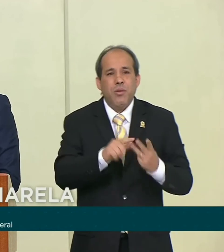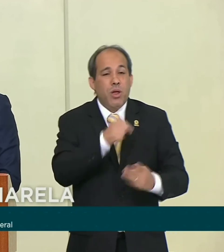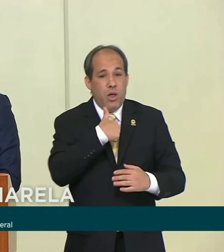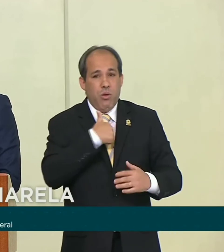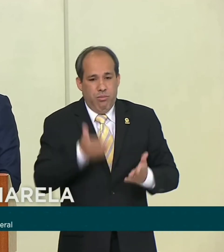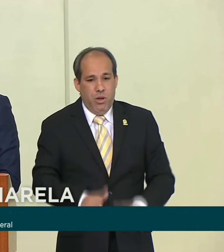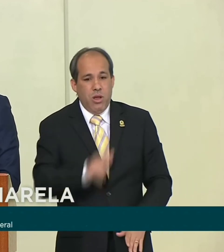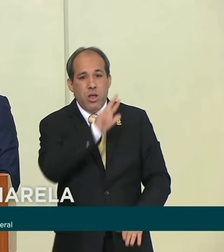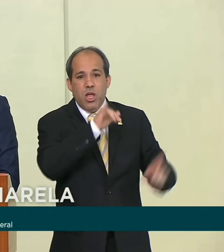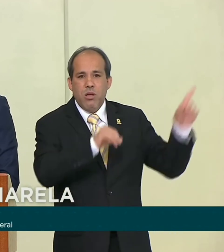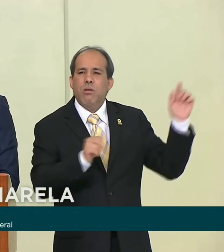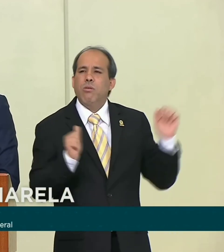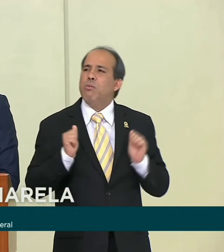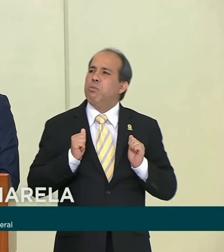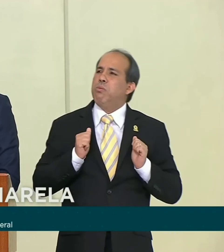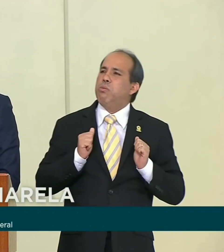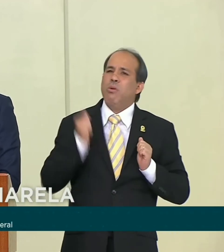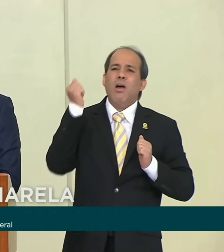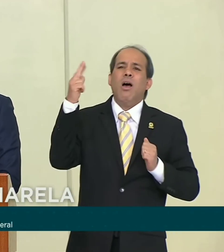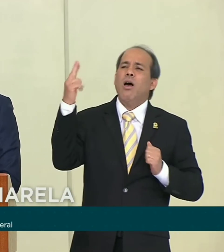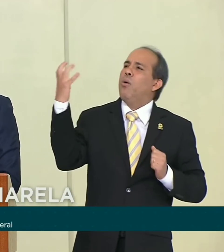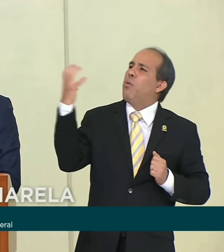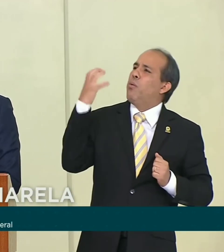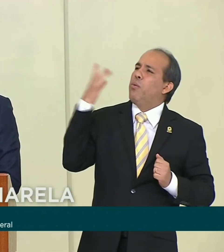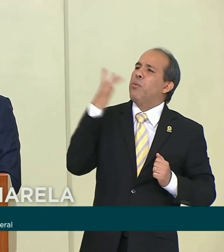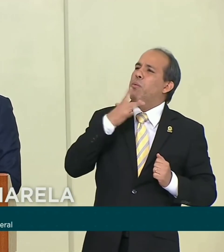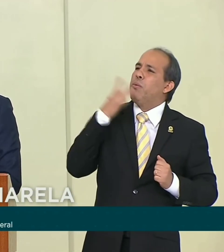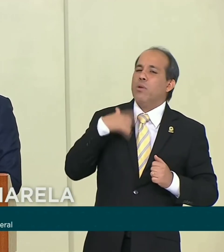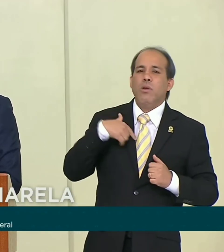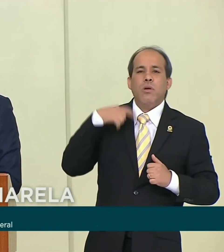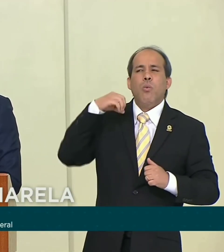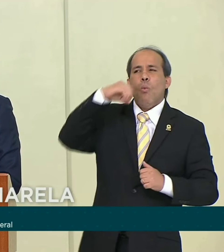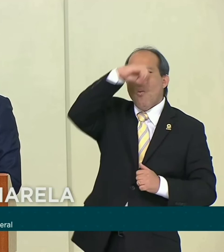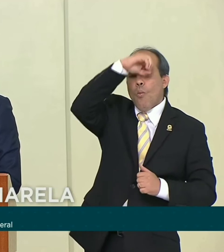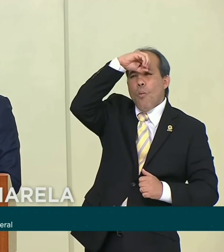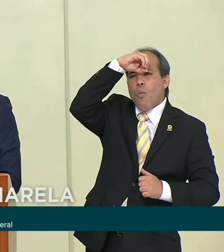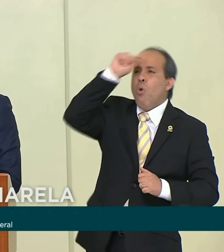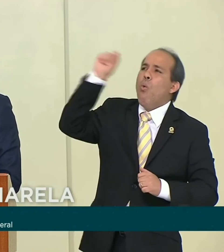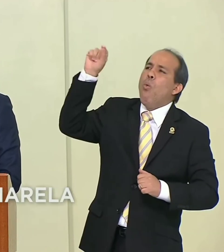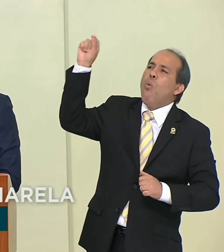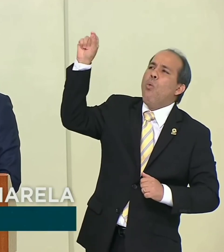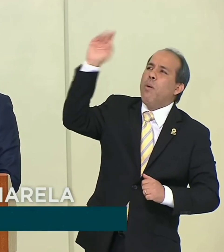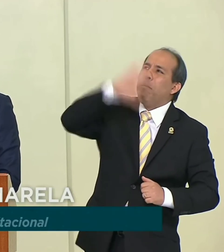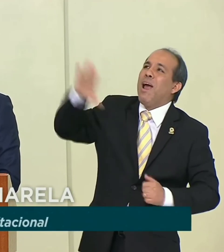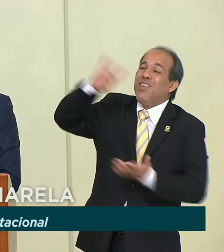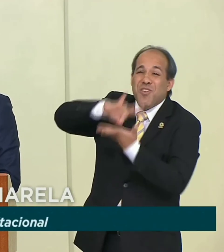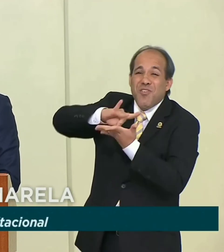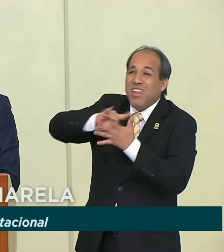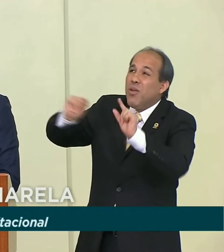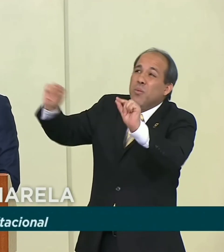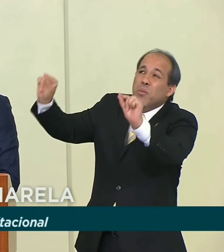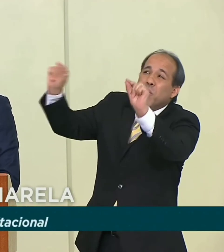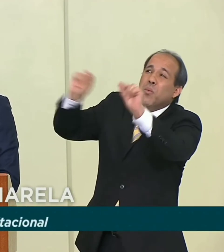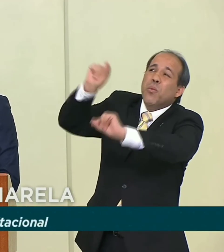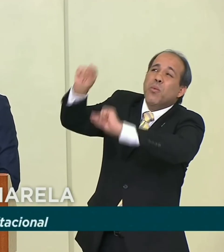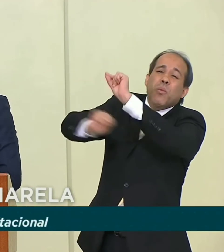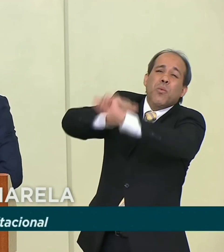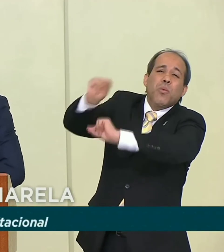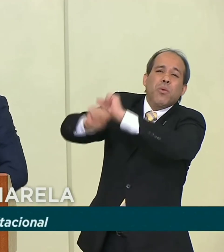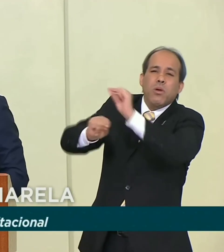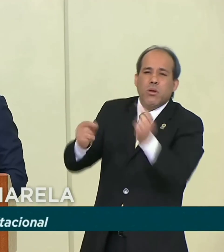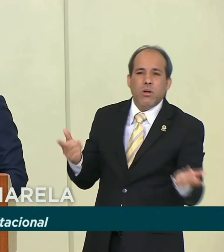lá no nosso ar condicionado eu não entendi um pouco do que é o Brasil de verdade ver pessoas